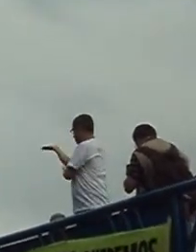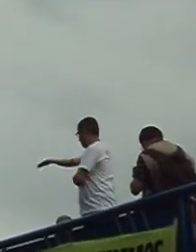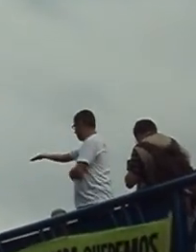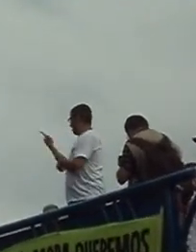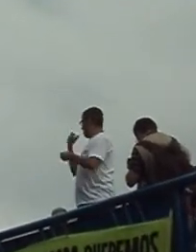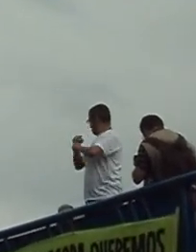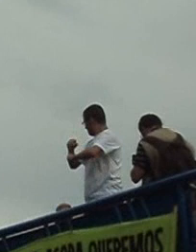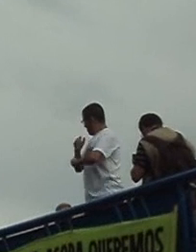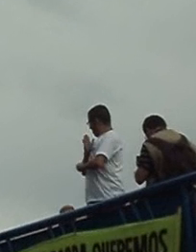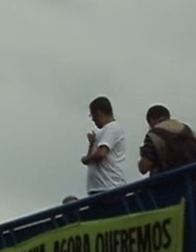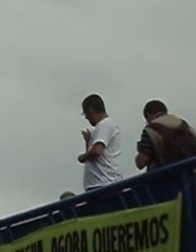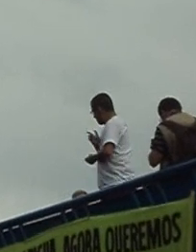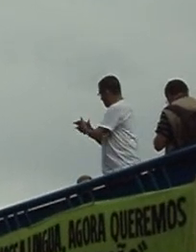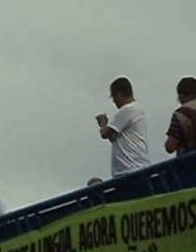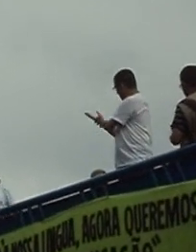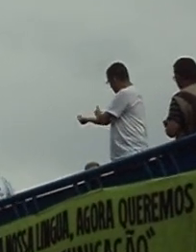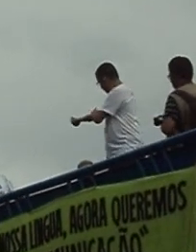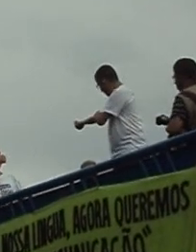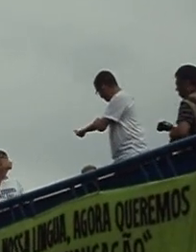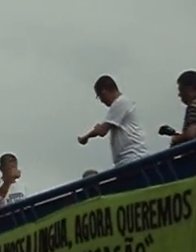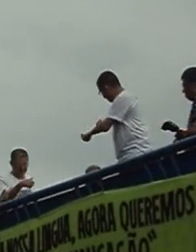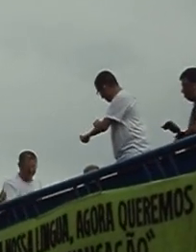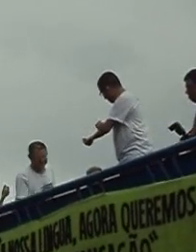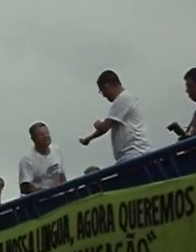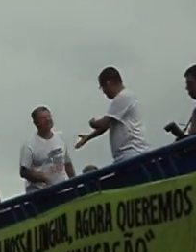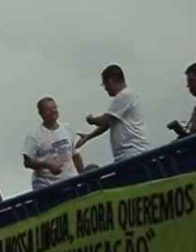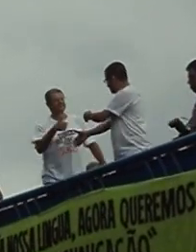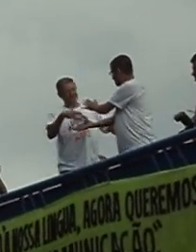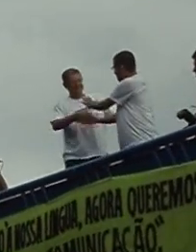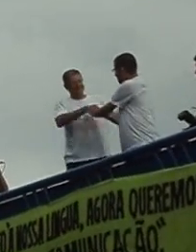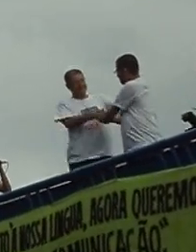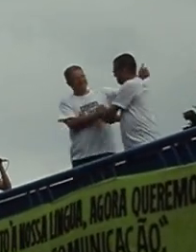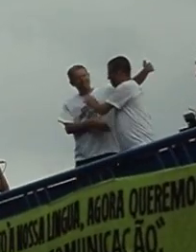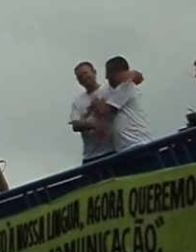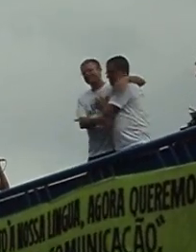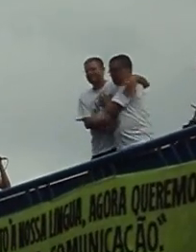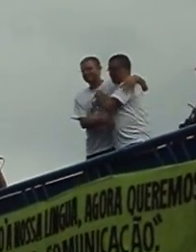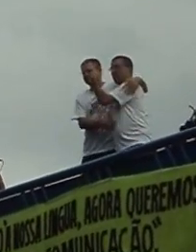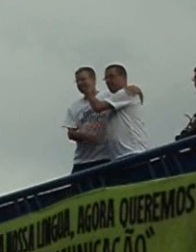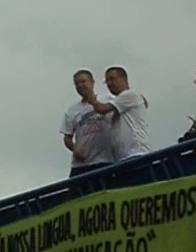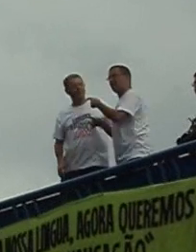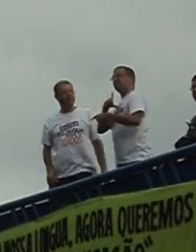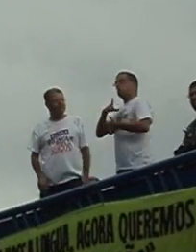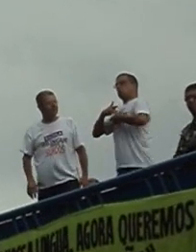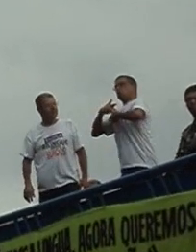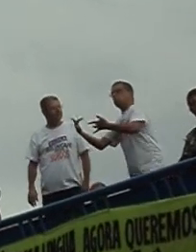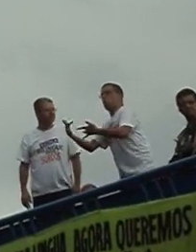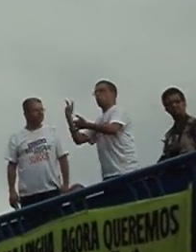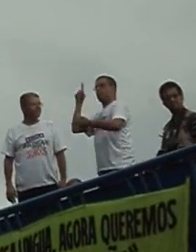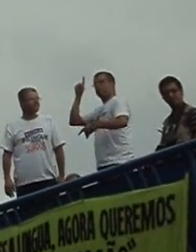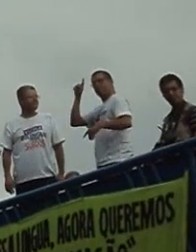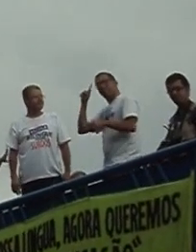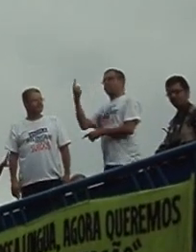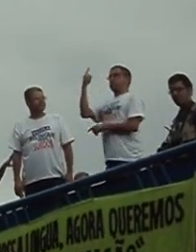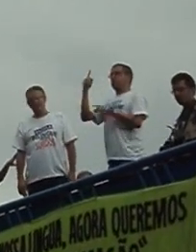INES fechar? Agradeço ao Nelson Pimenta, professor de bom coração, gostaria de convidar ele novamente, cumprimentar ele pessoalmente aqui em